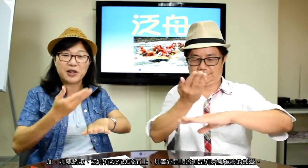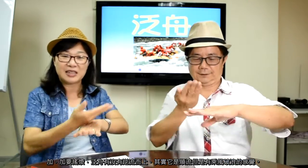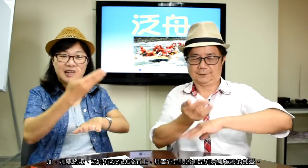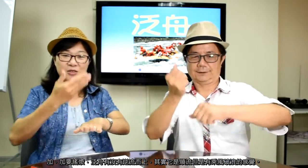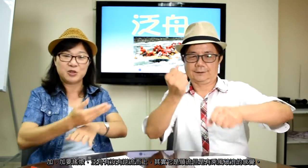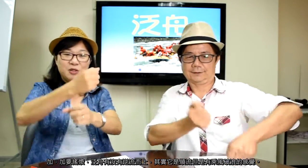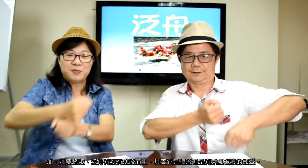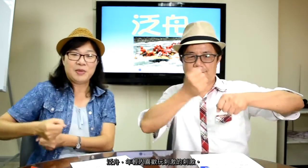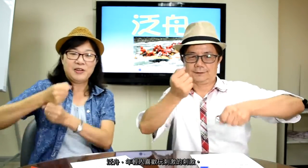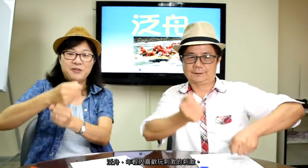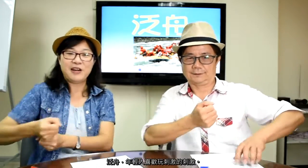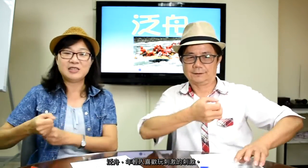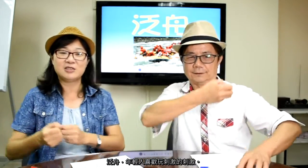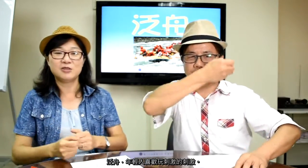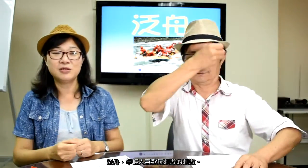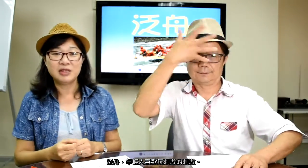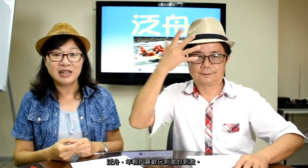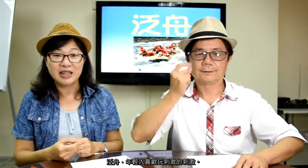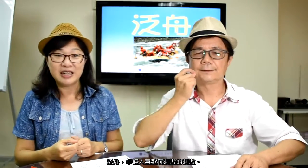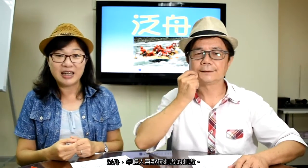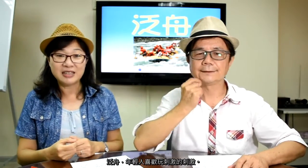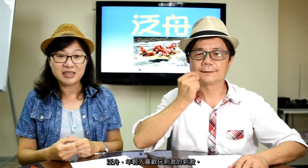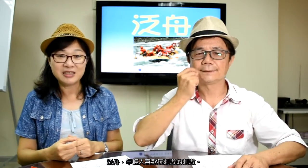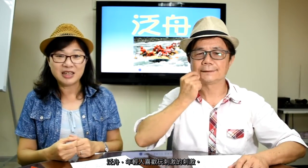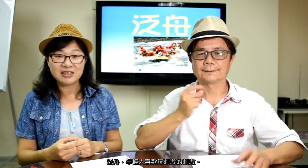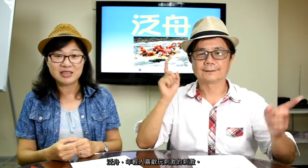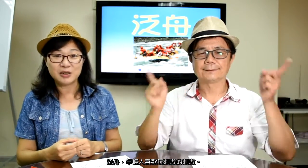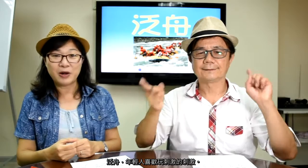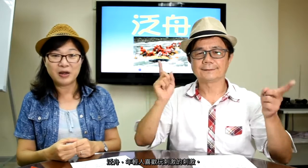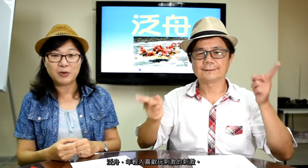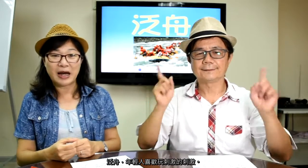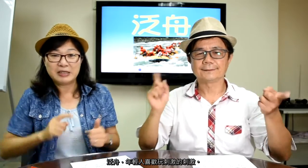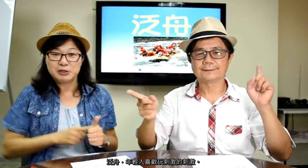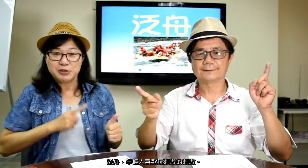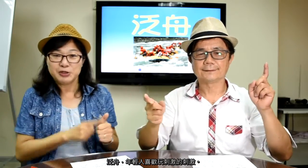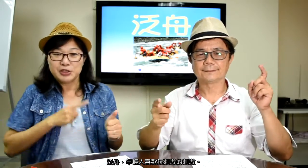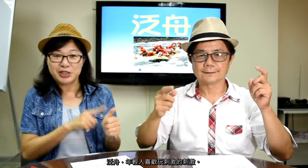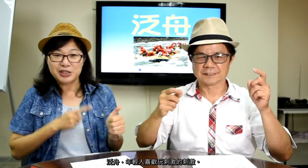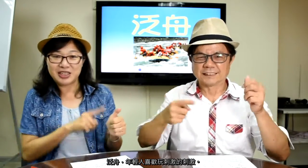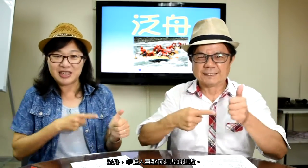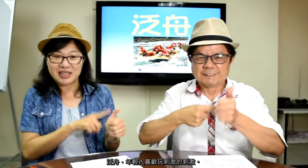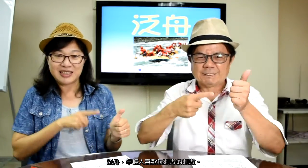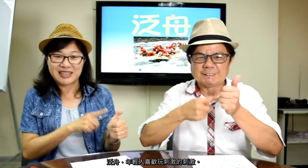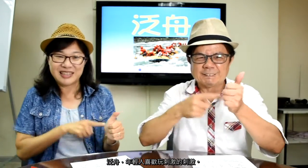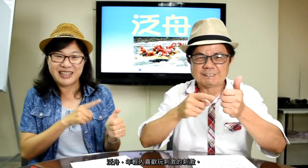浪的感觉。泛舟，年轻人喜欢玩刺激的，刺